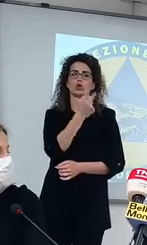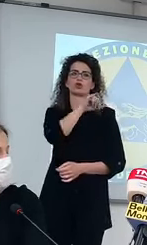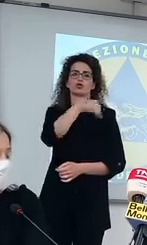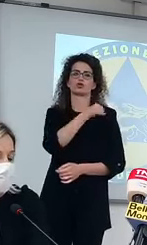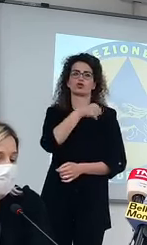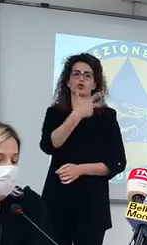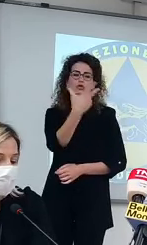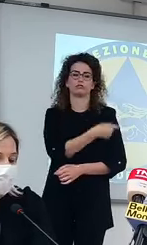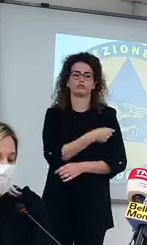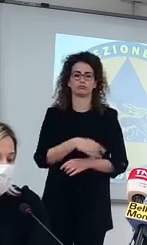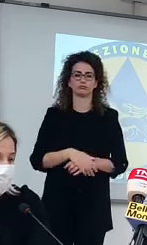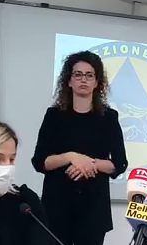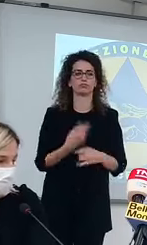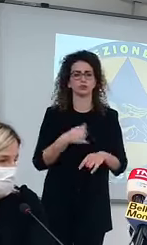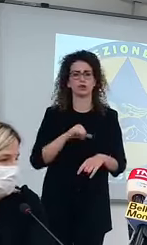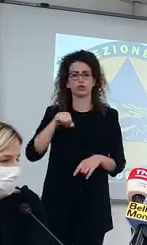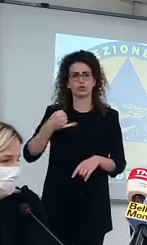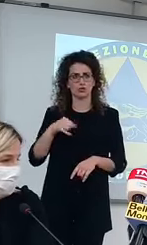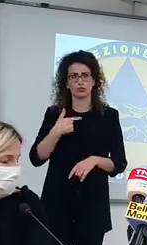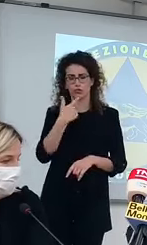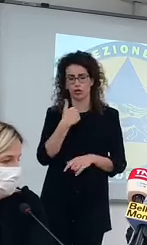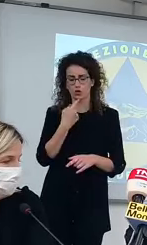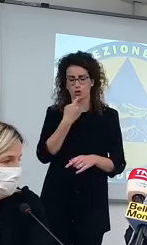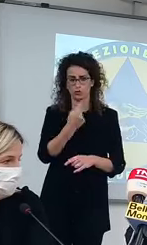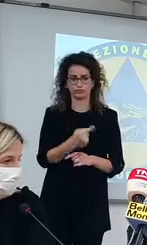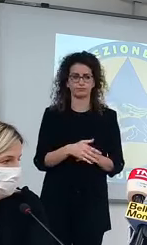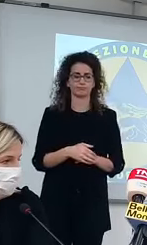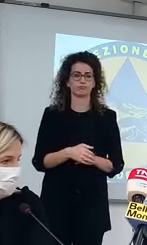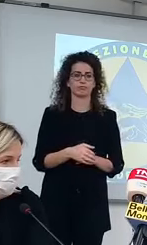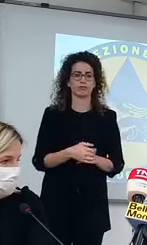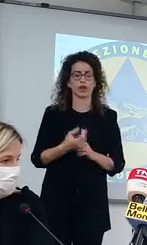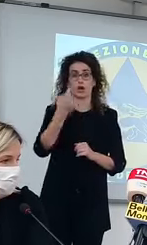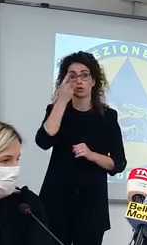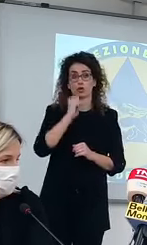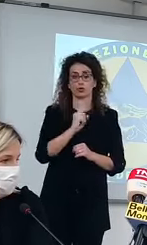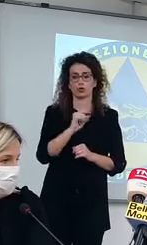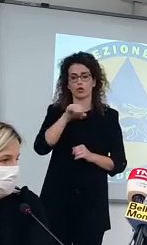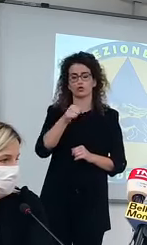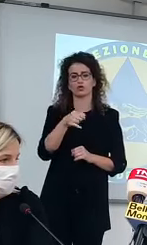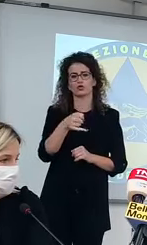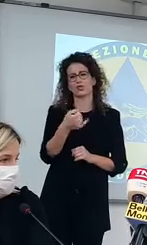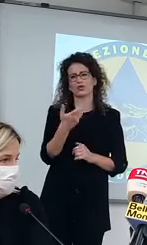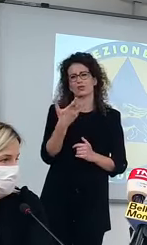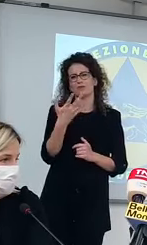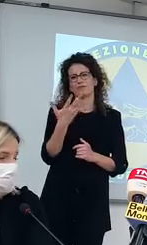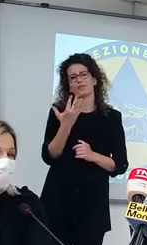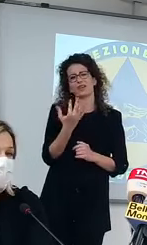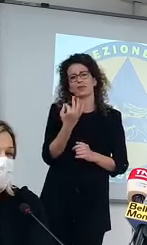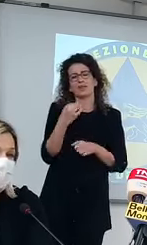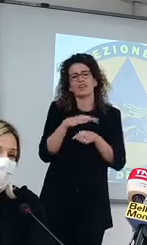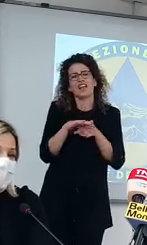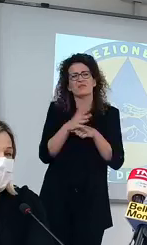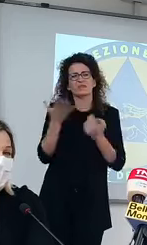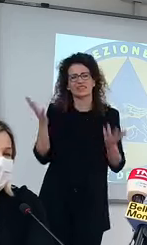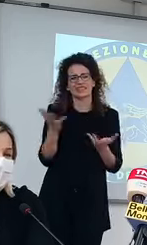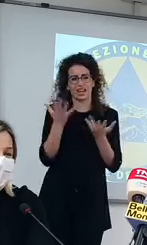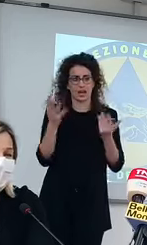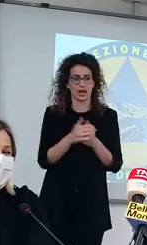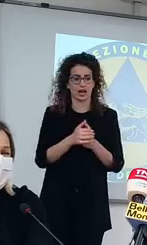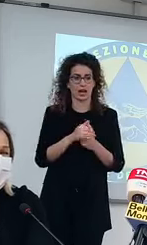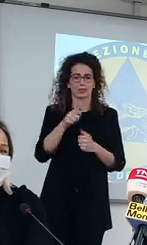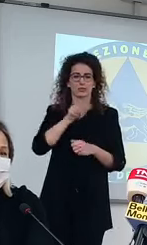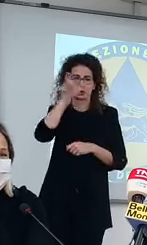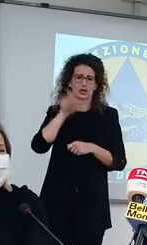& Johnson. Peraltro su Johnson & Johnson vorrei dire una roba, non so se per il nome che è familiare, no? Perché comunque gli italiani